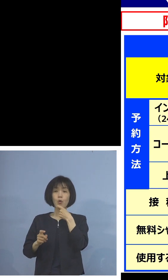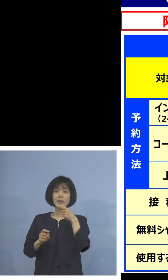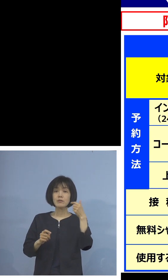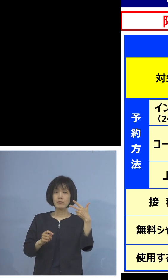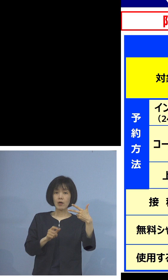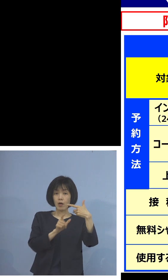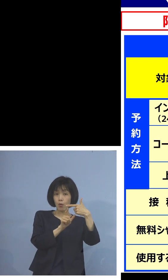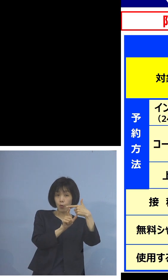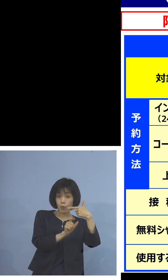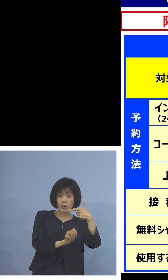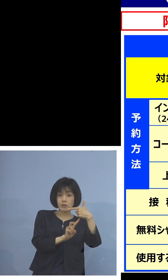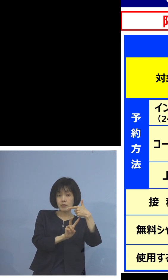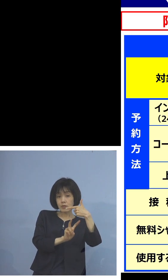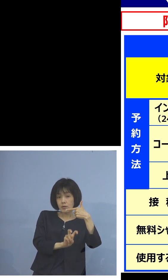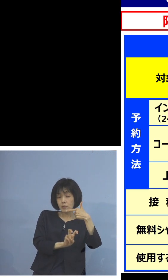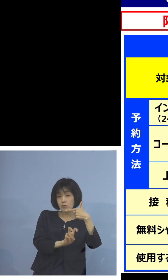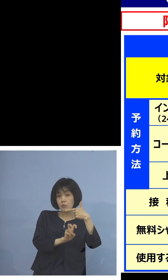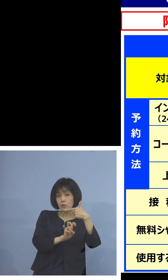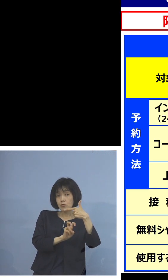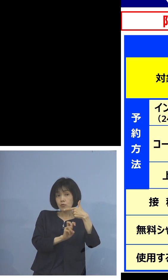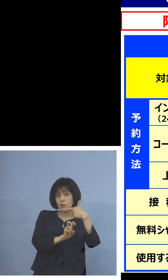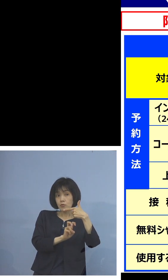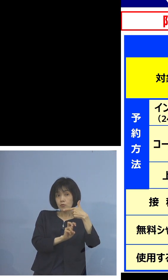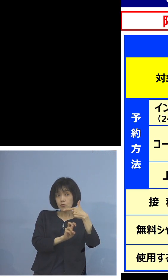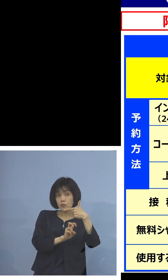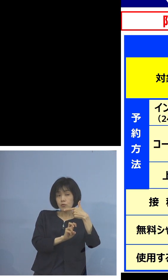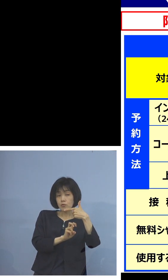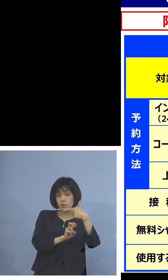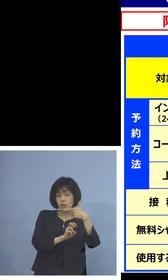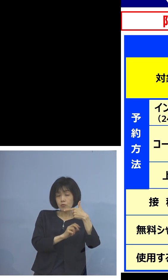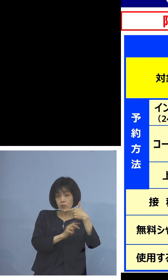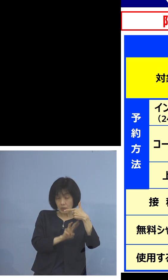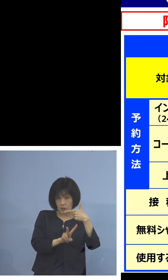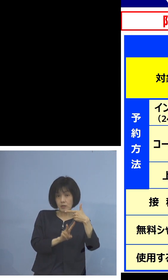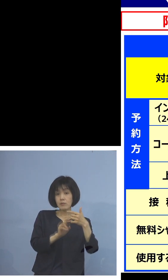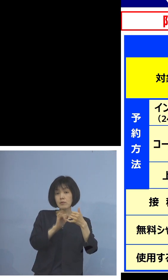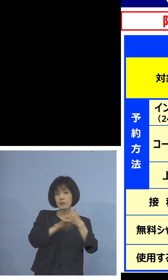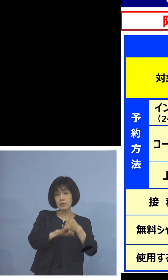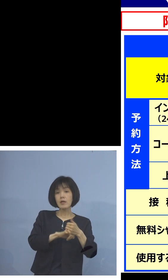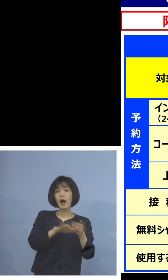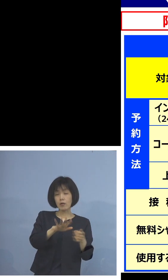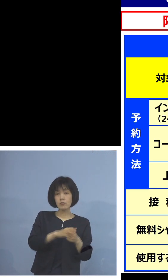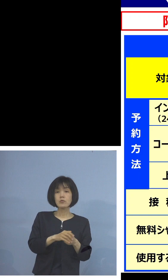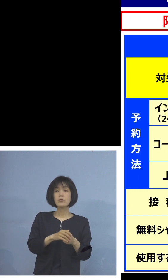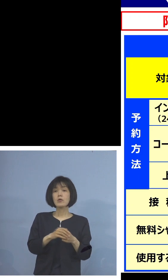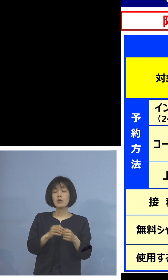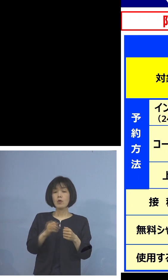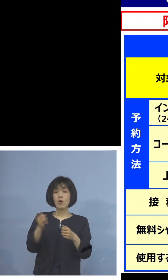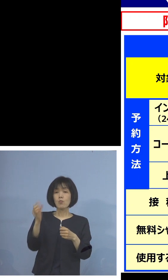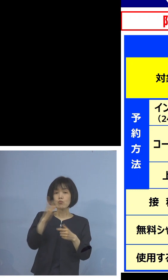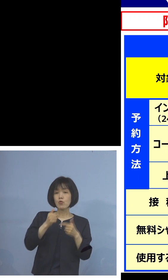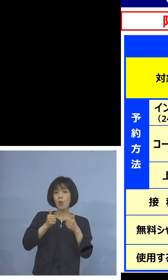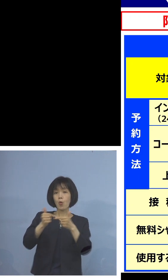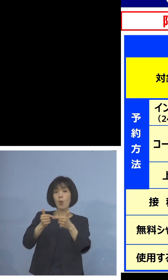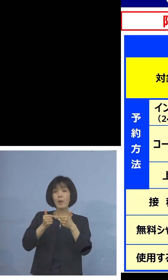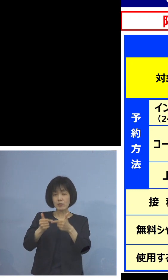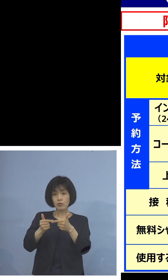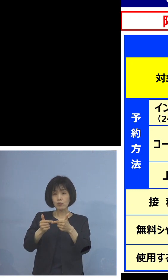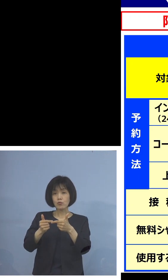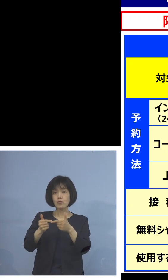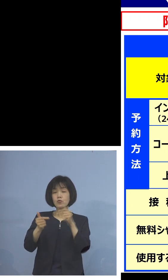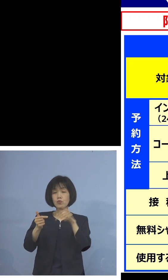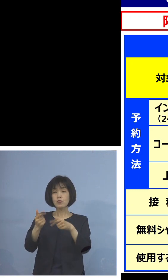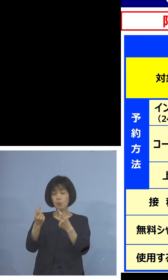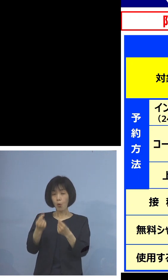市が6月24日を接種日に設定しております。また無料のシャトルバスも接種を実施する日